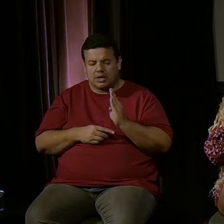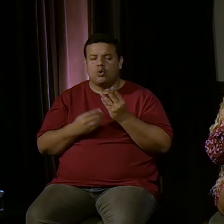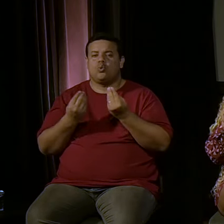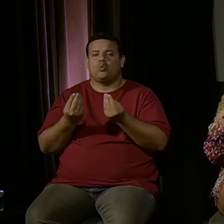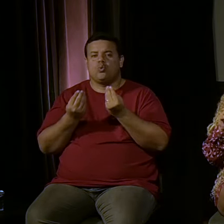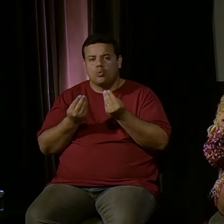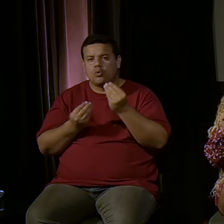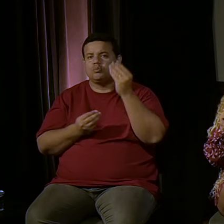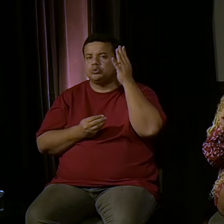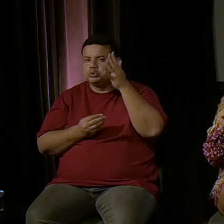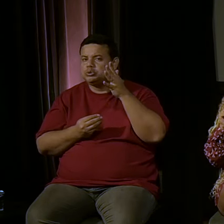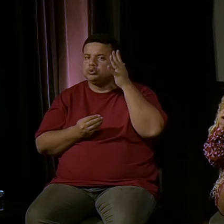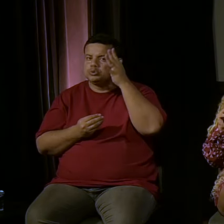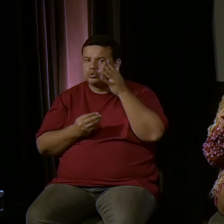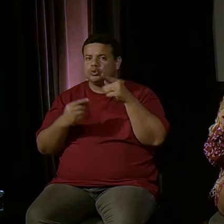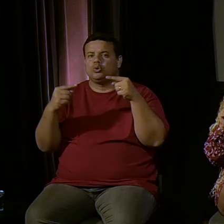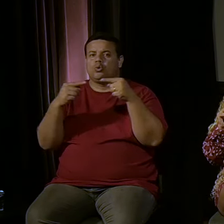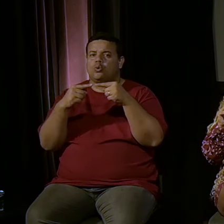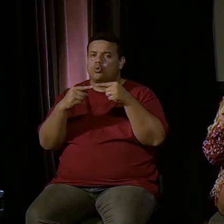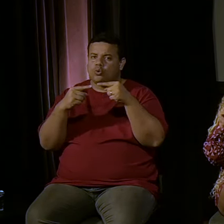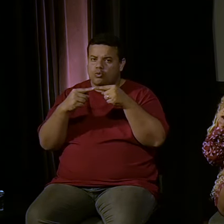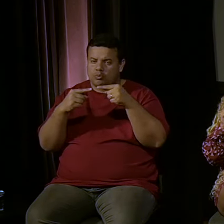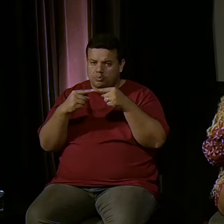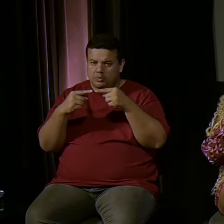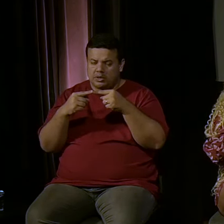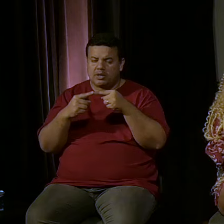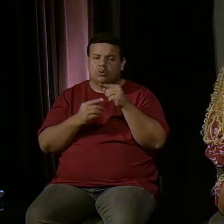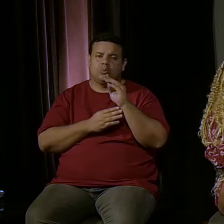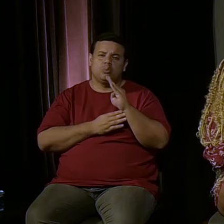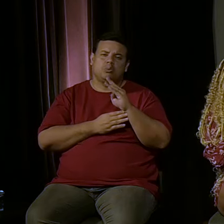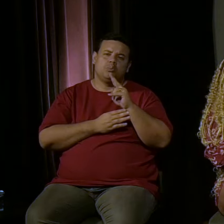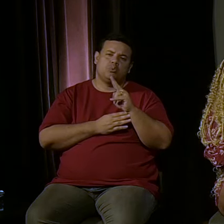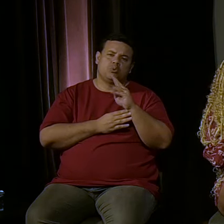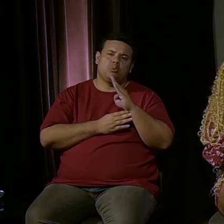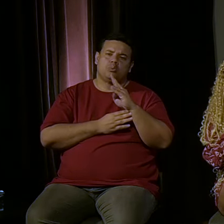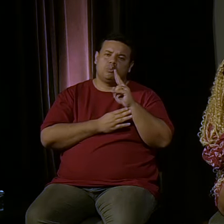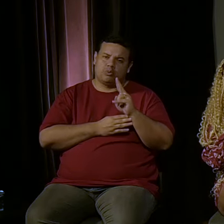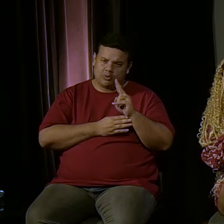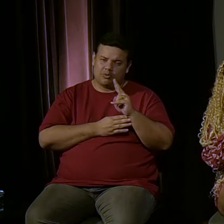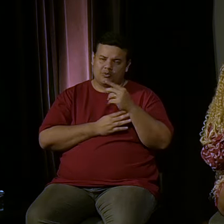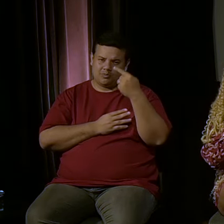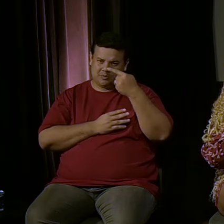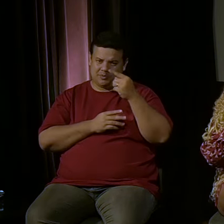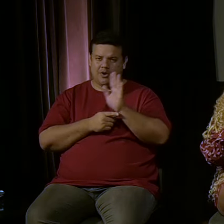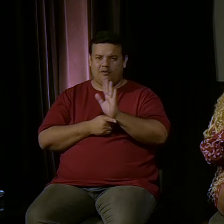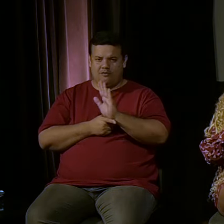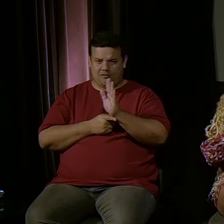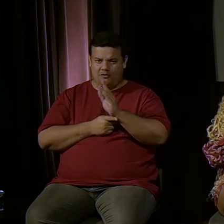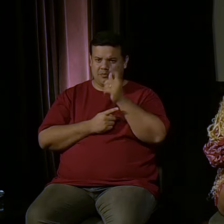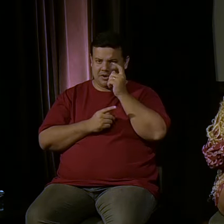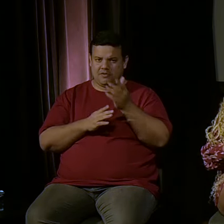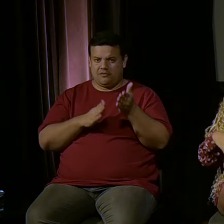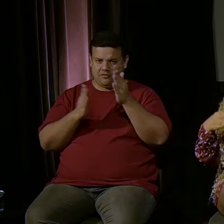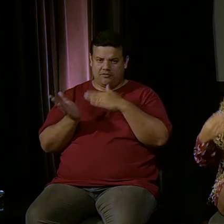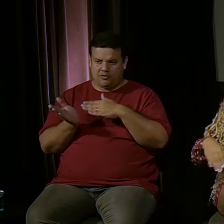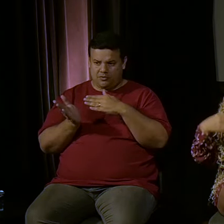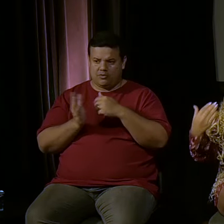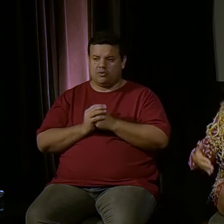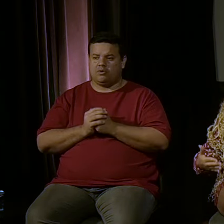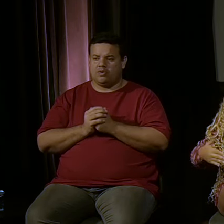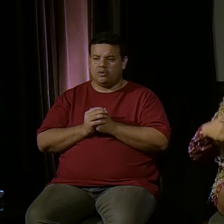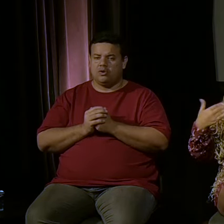discursos conformaram o Zózimo Bubu, que foi o filme, a gente viu o primeiro filme, né? Ele